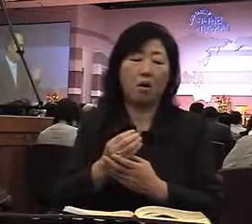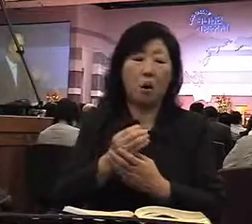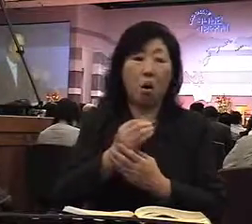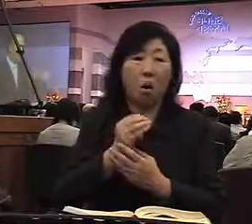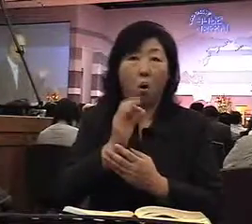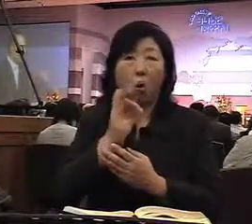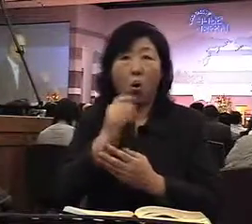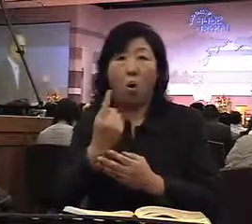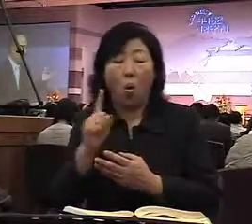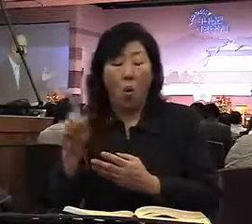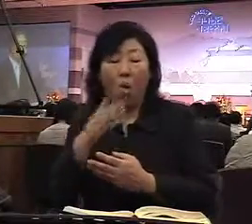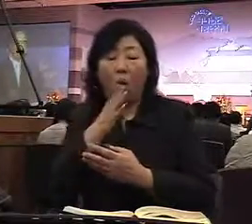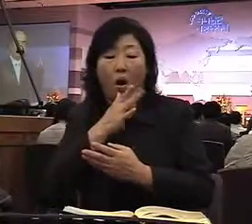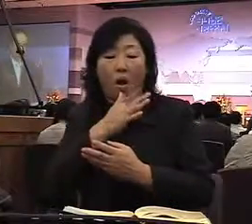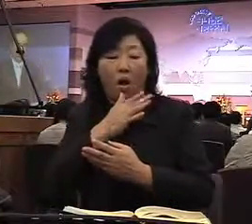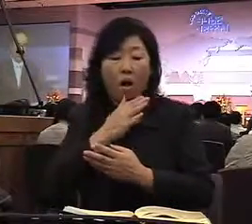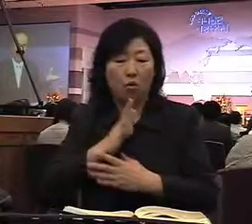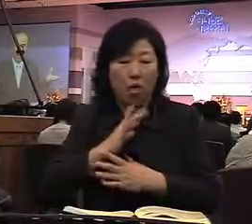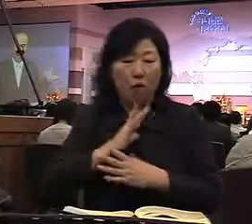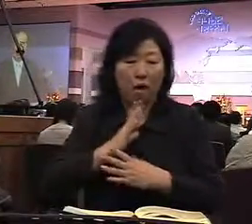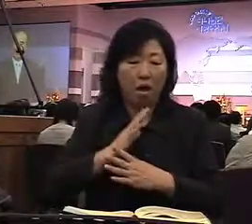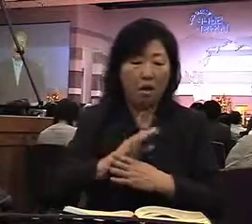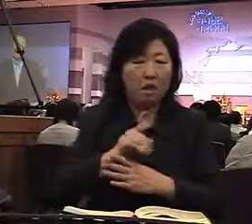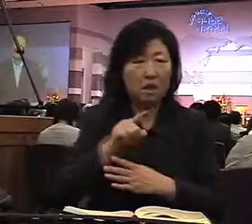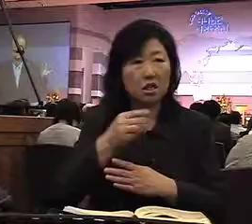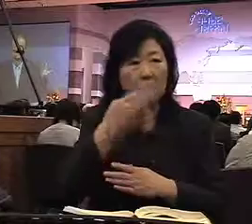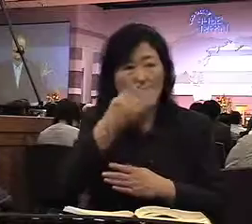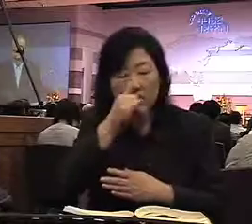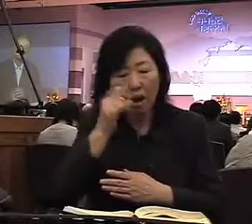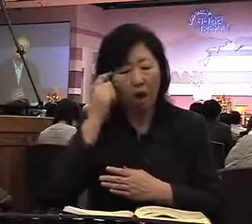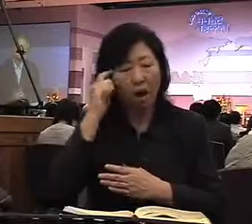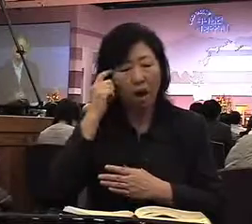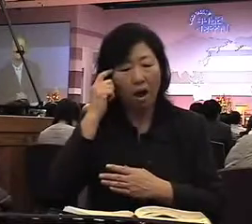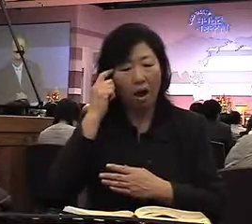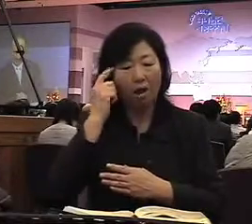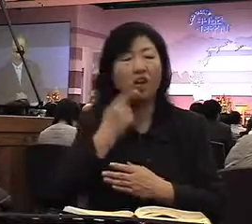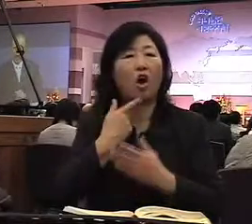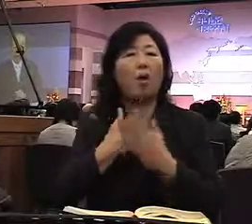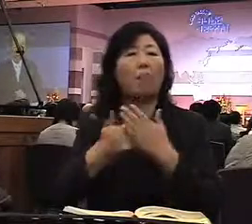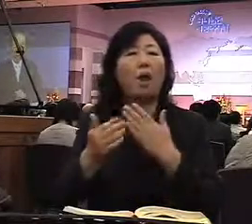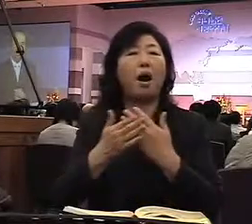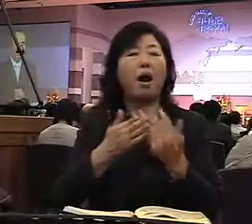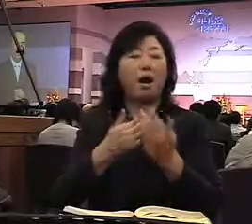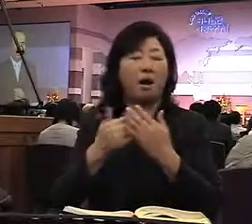놀랍다. 이럴 수가 있느냐? 이런 일이 있느냐? 그런 경험을 많이 했어요.